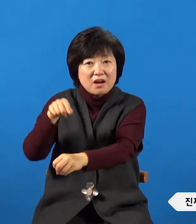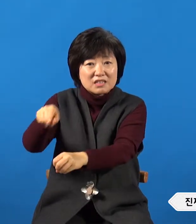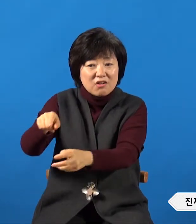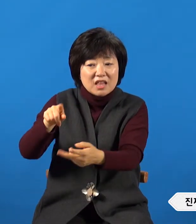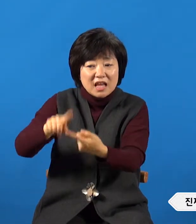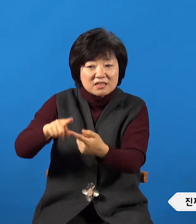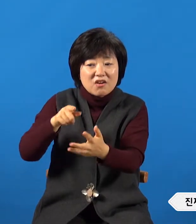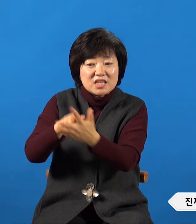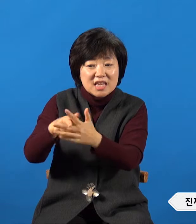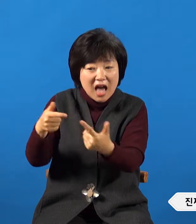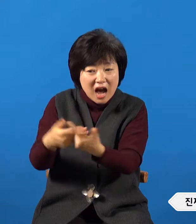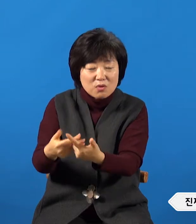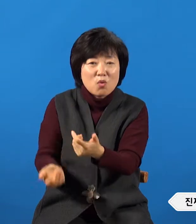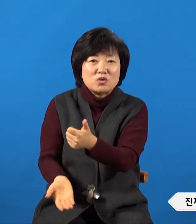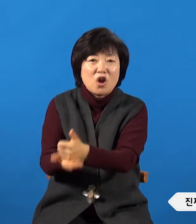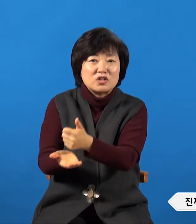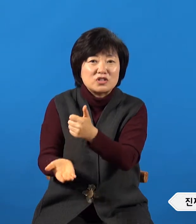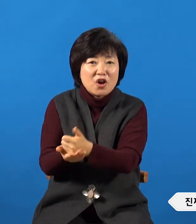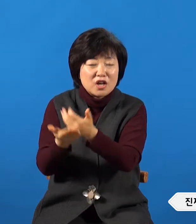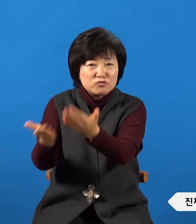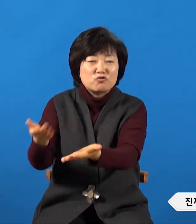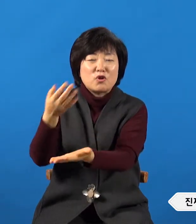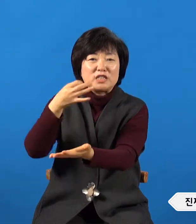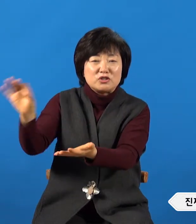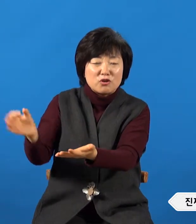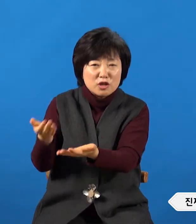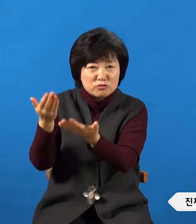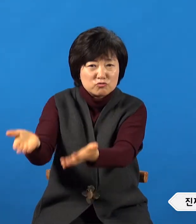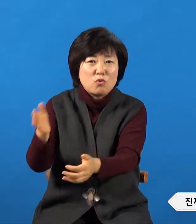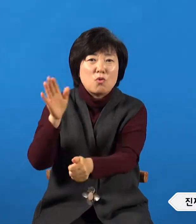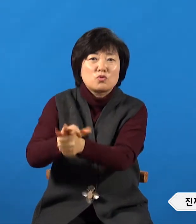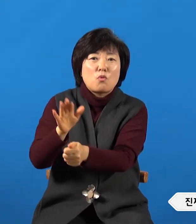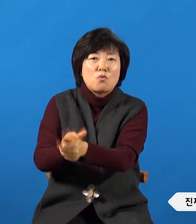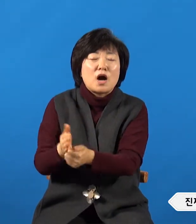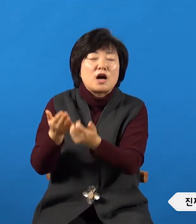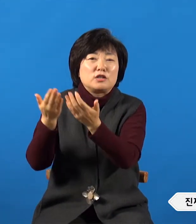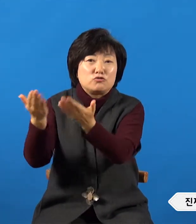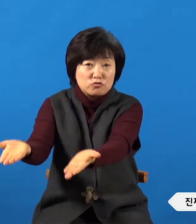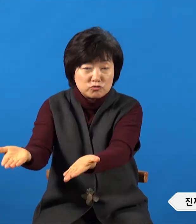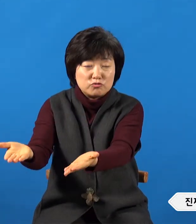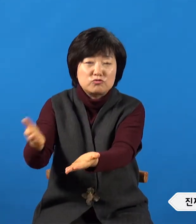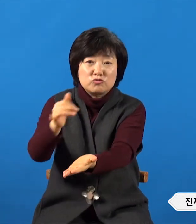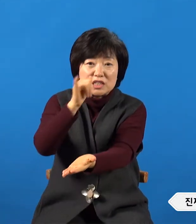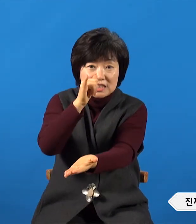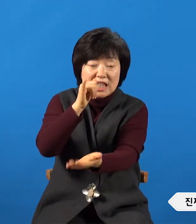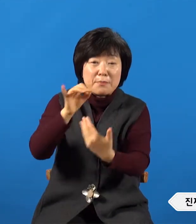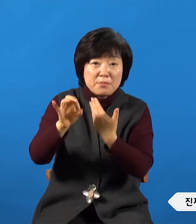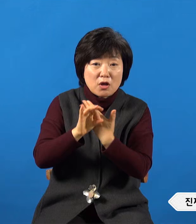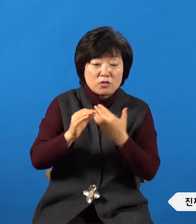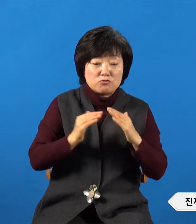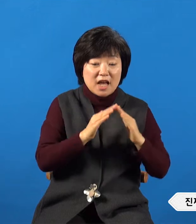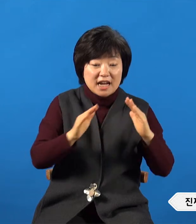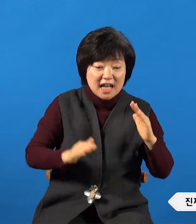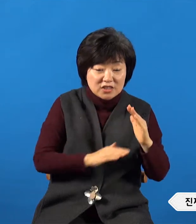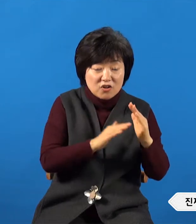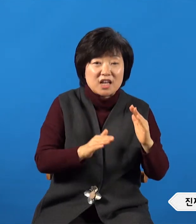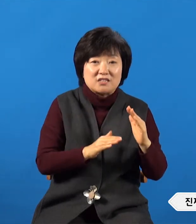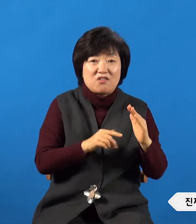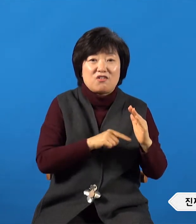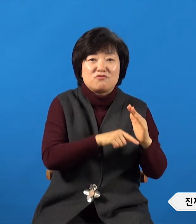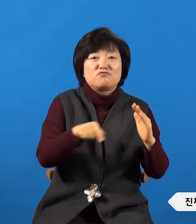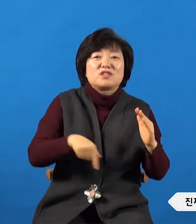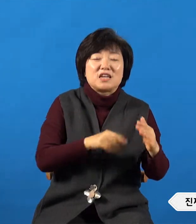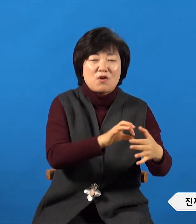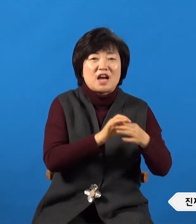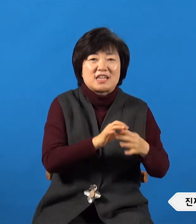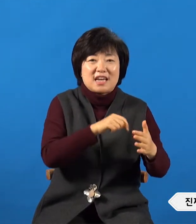그것을 향해서 이해해주고 격려해주고 인정해주고 도와줄 수 있는 관계가 된다면 우리의 가정에서, 우리의 관계